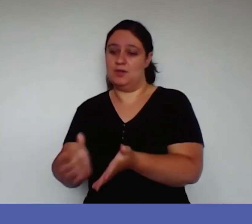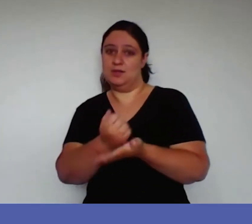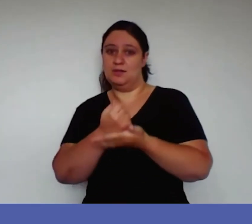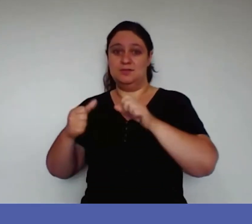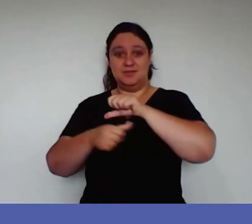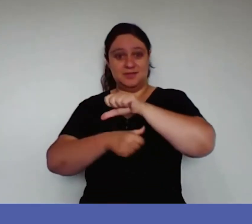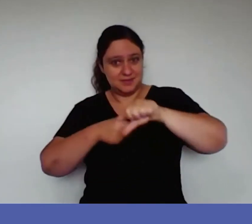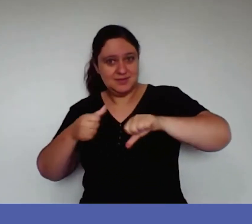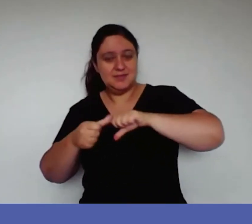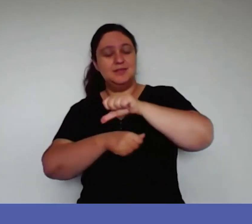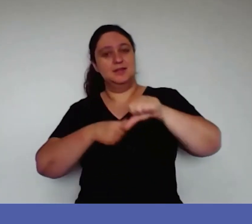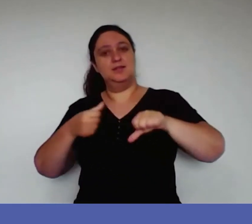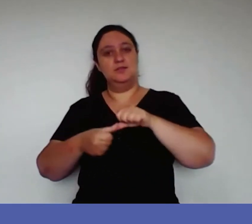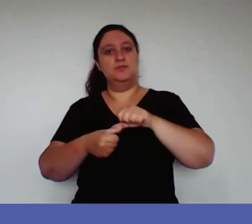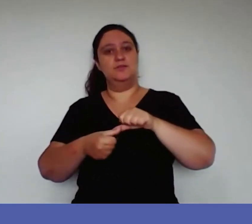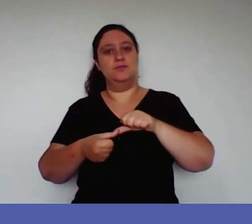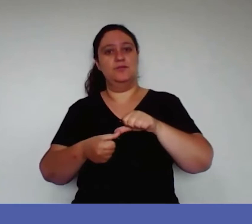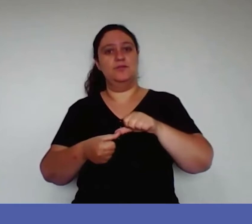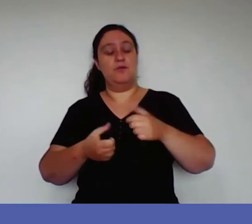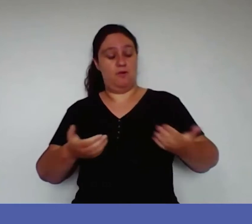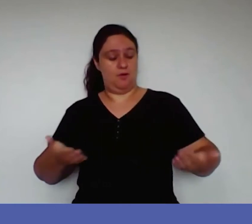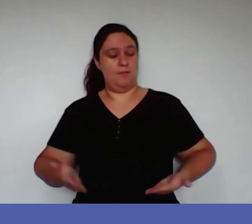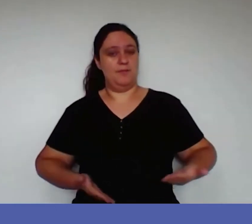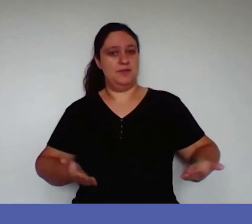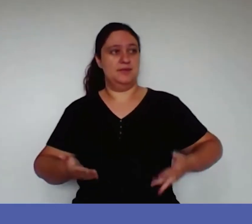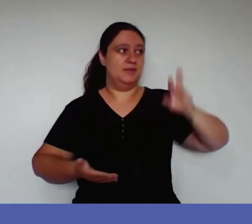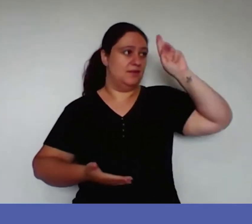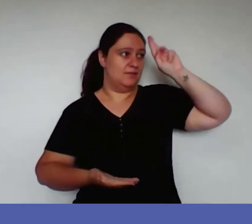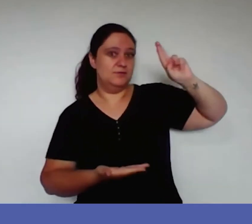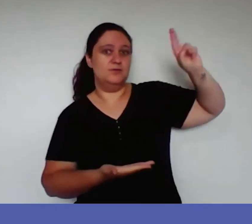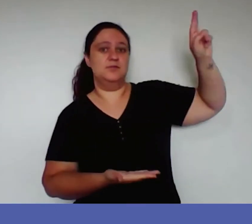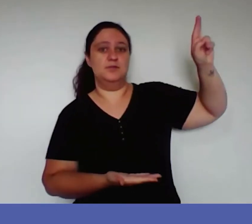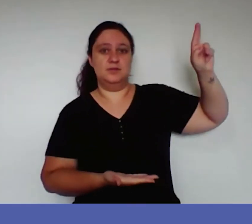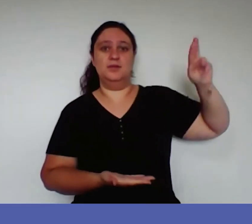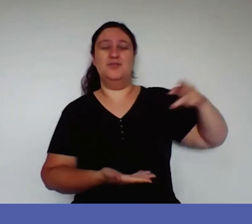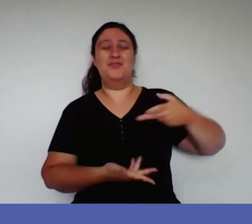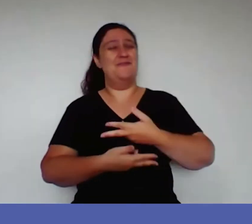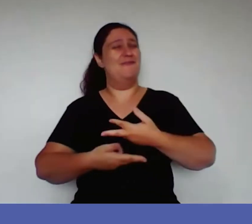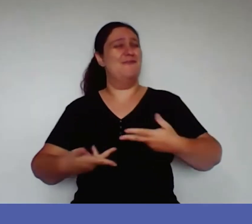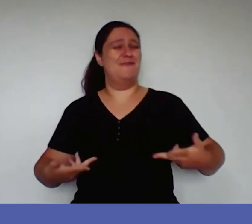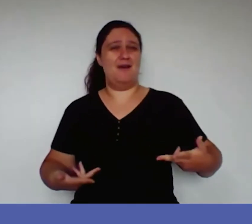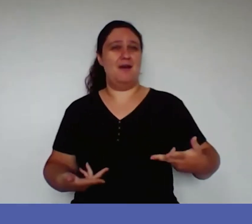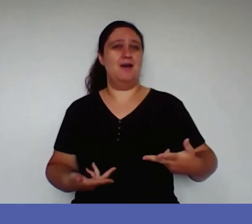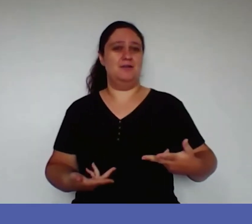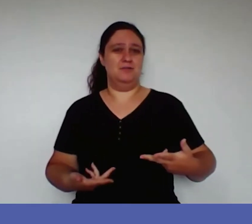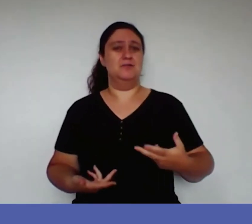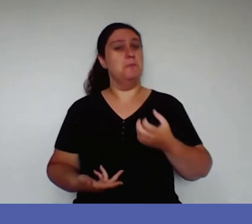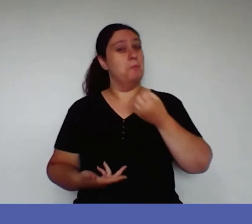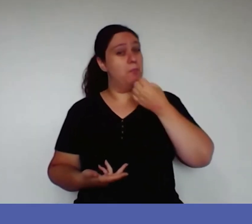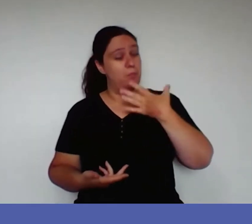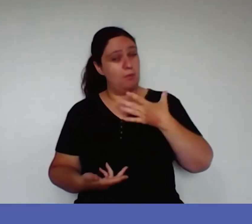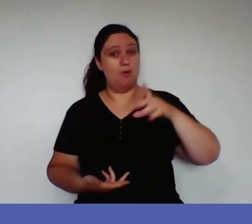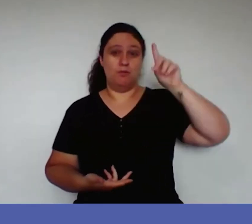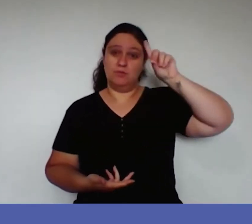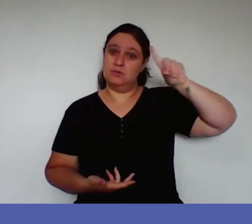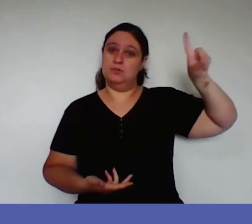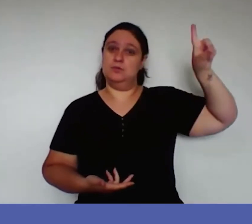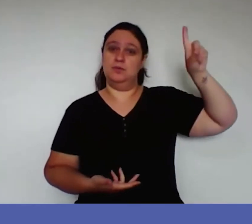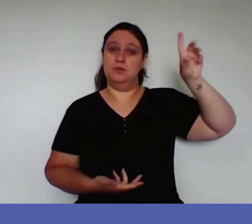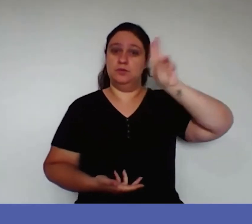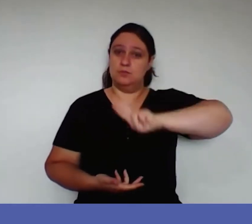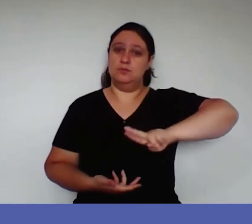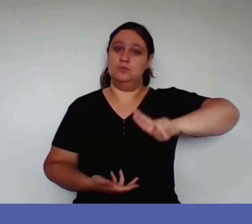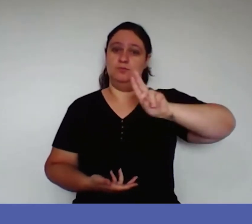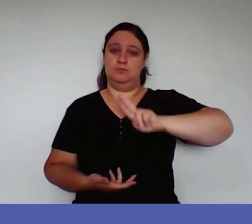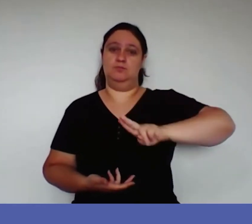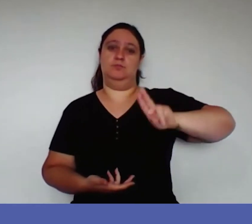né, servido ao Senhor, irmãos, tem muitos hoje muito úteis na mão do Senhor. Por isso,